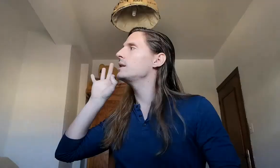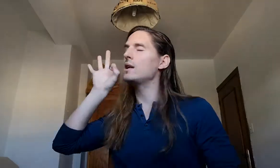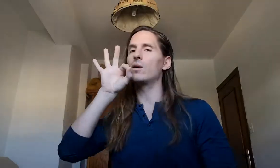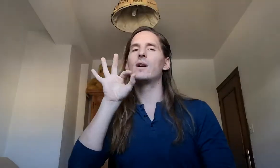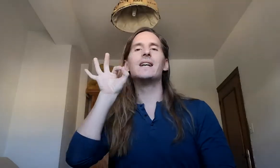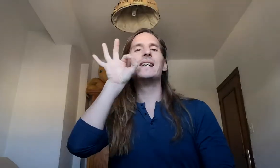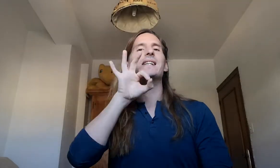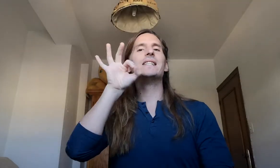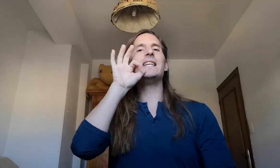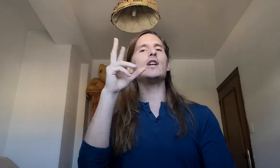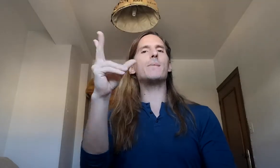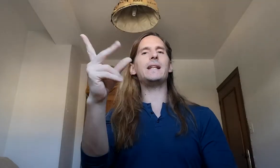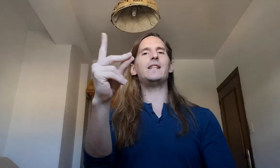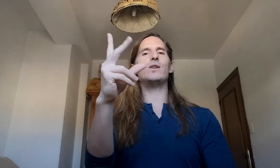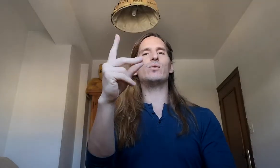XXI.